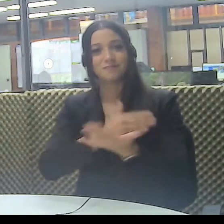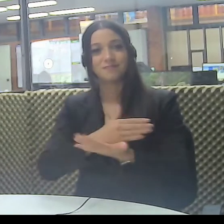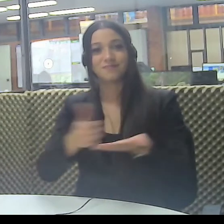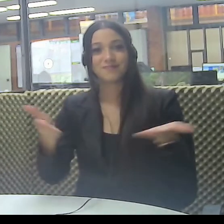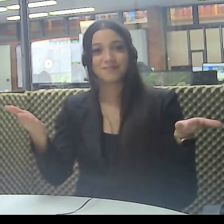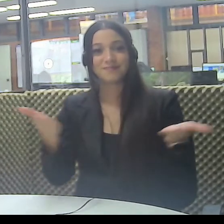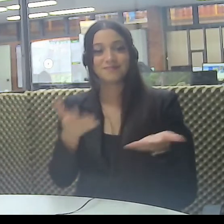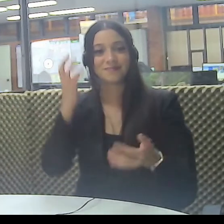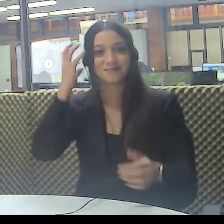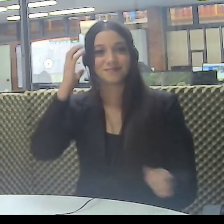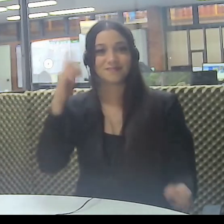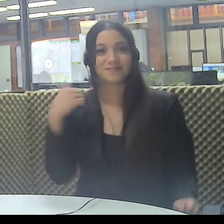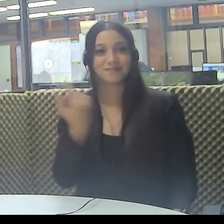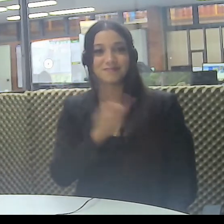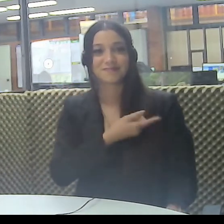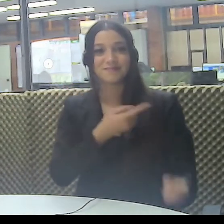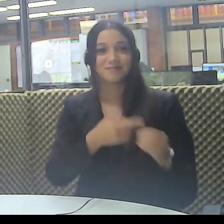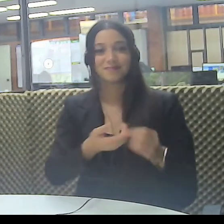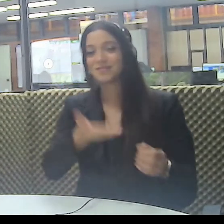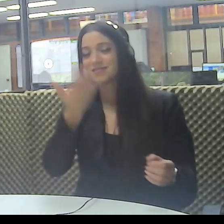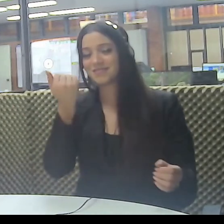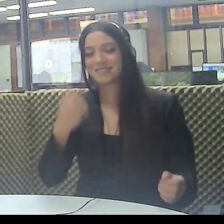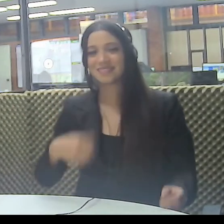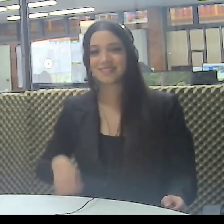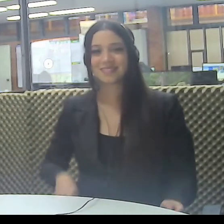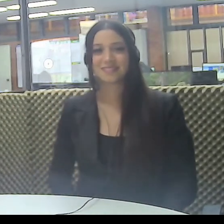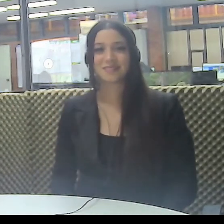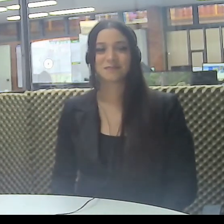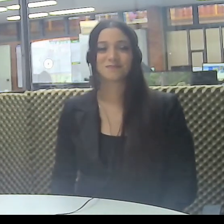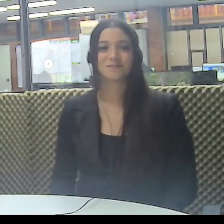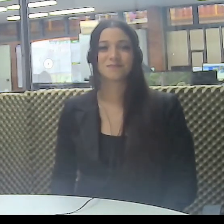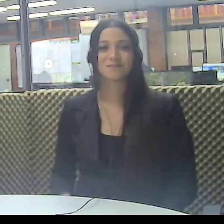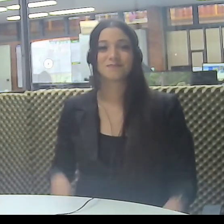de agora na Rádio Nossa Cidade. Vamos juntos!